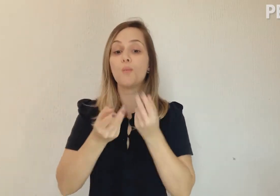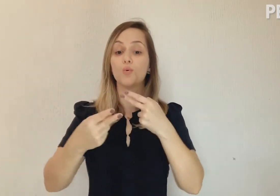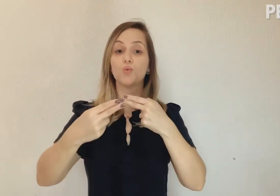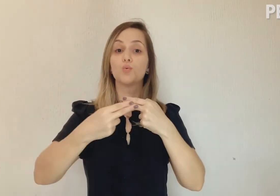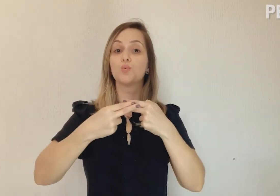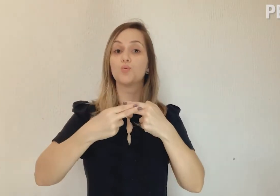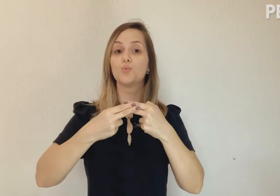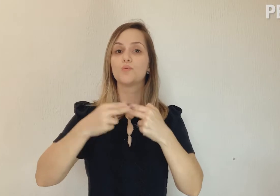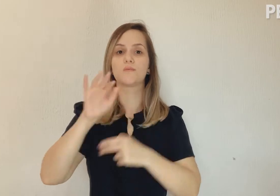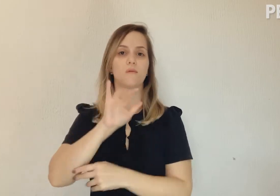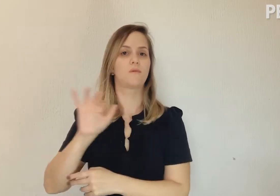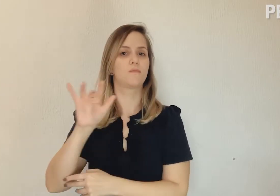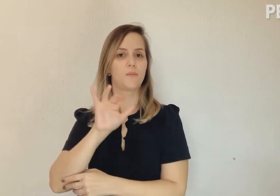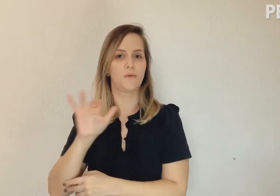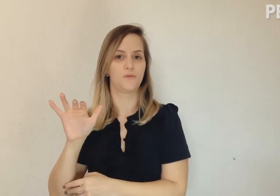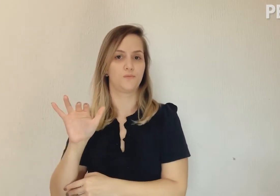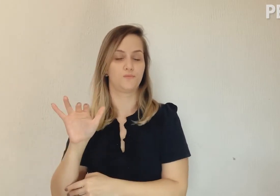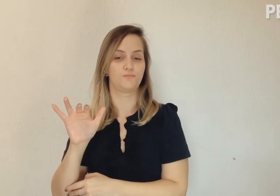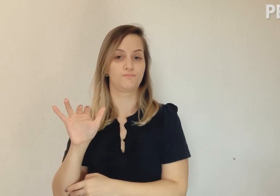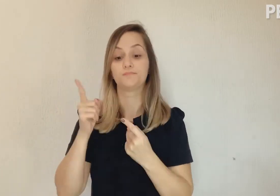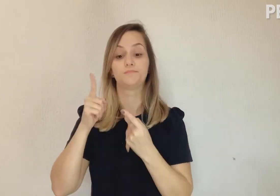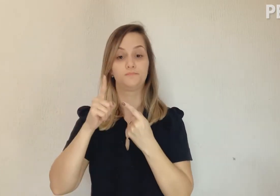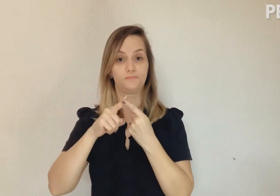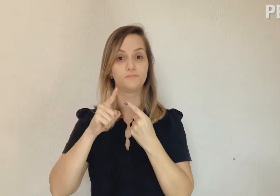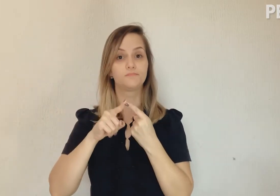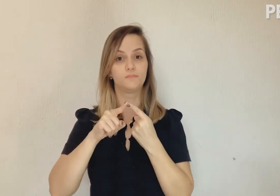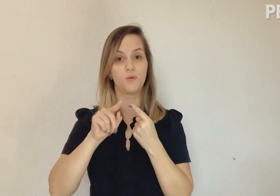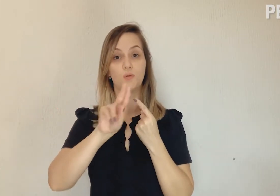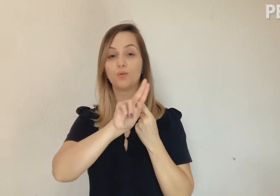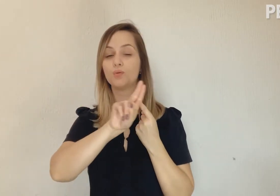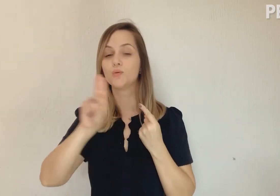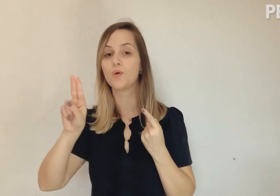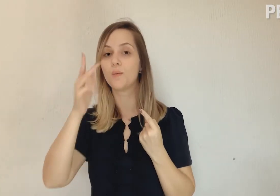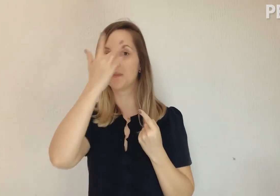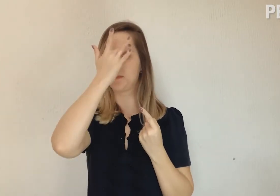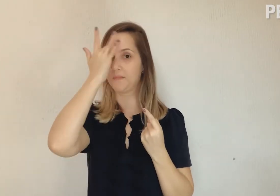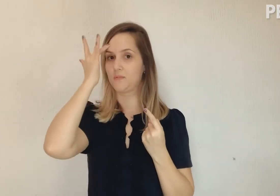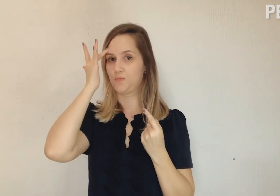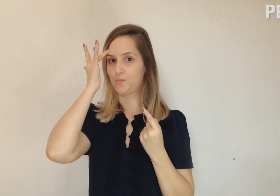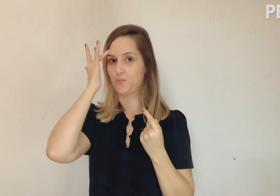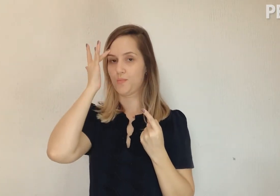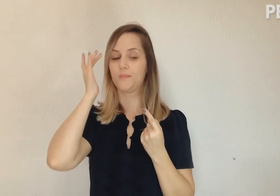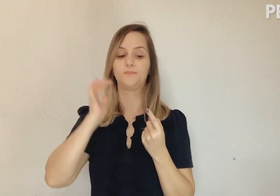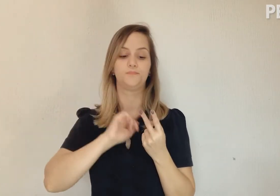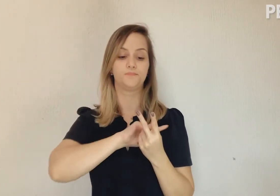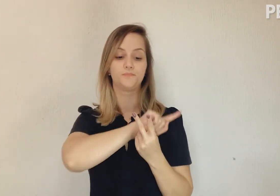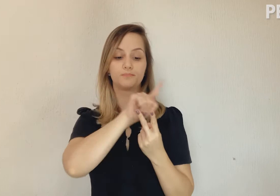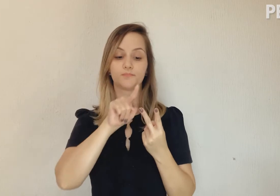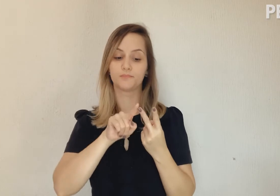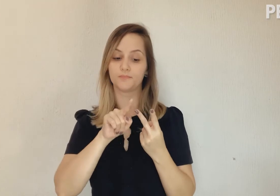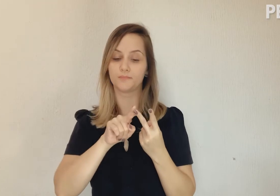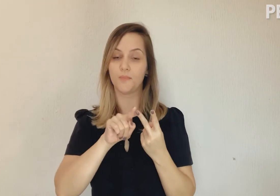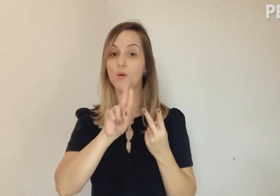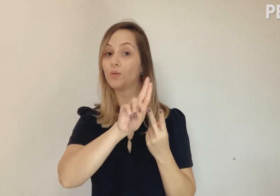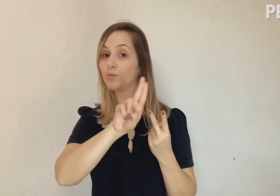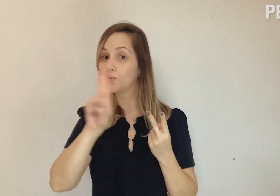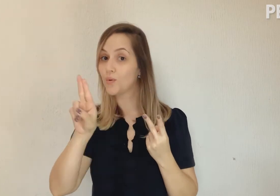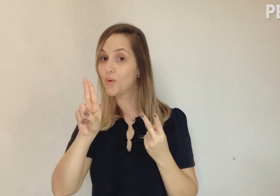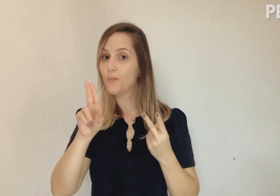datilologia. Porém, nós vamos explicar aqui como é o uso dessa datilologia, ok? Você